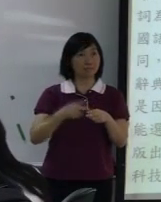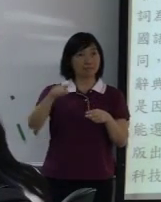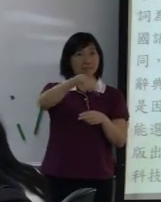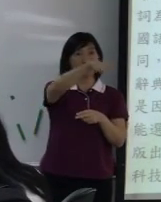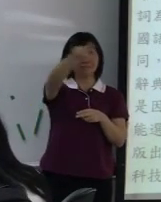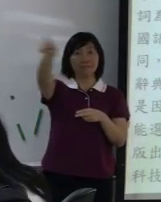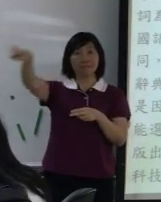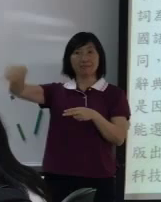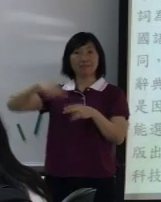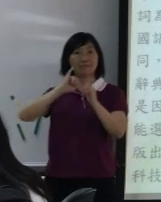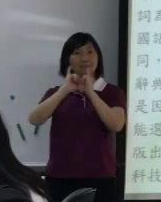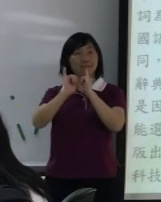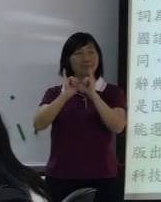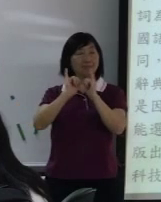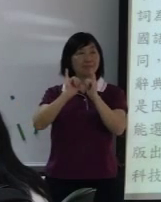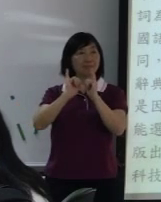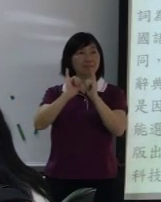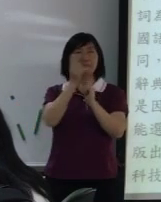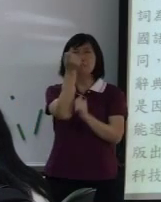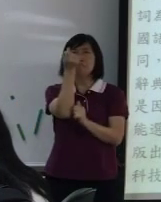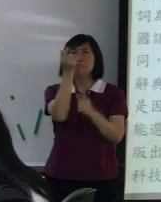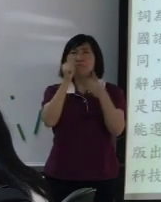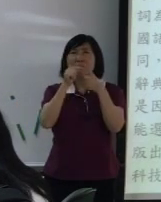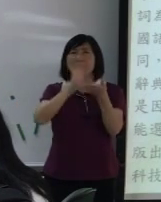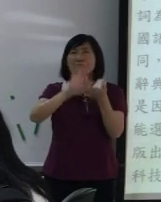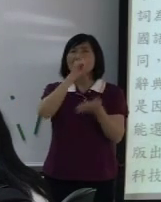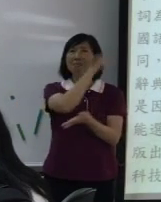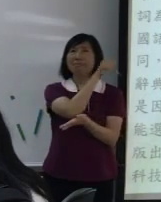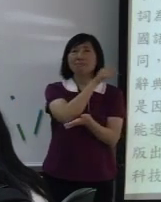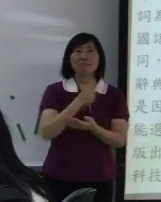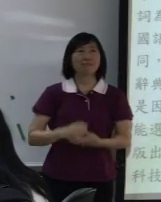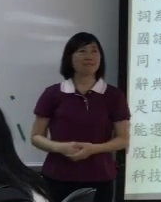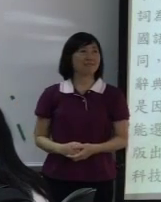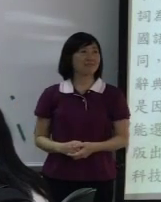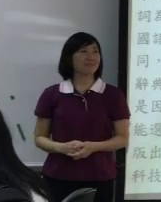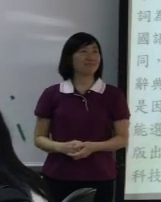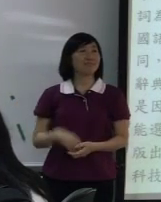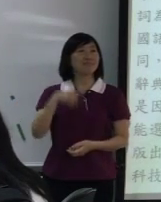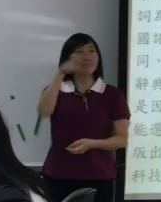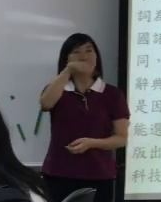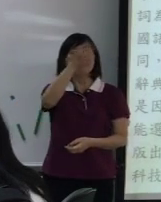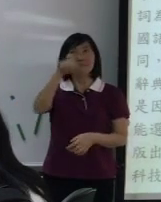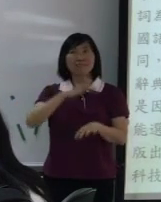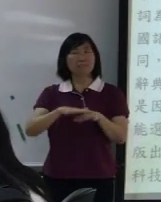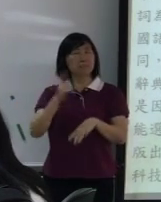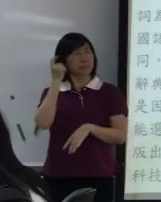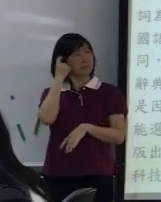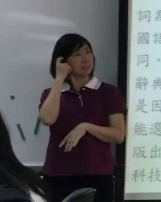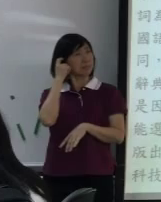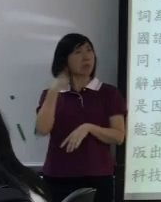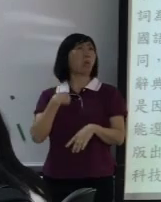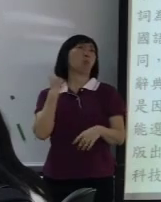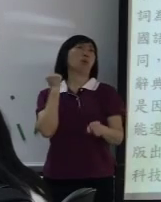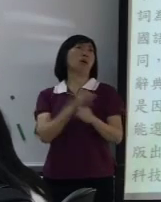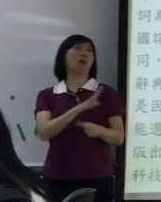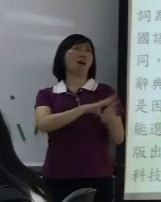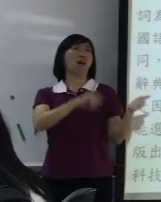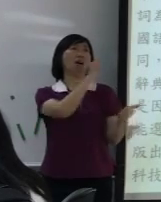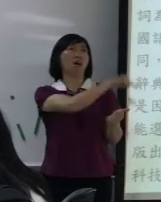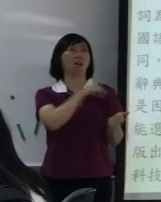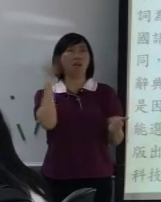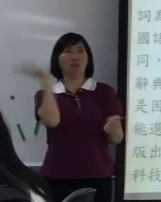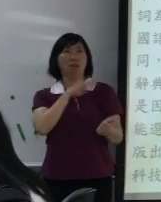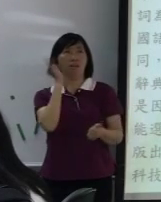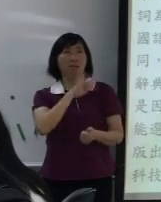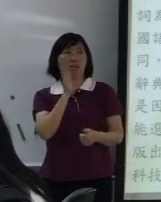民间呐，很少人在用，大家都会觉得我干嘛要学那么多